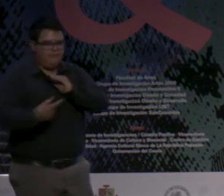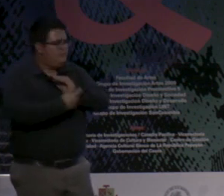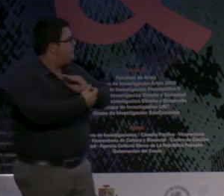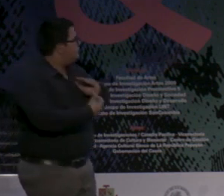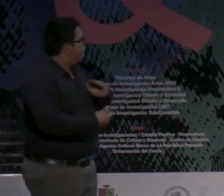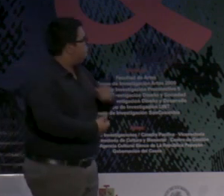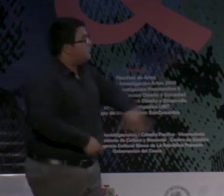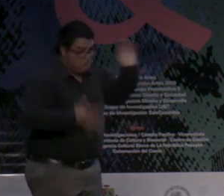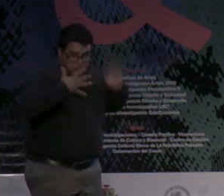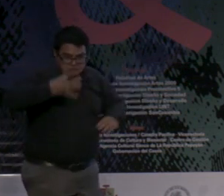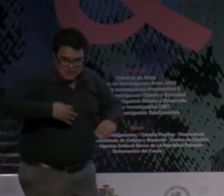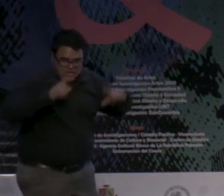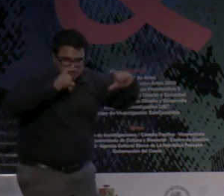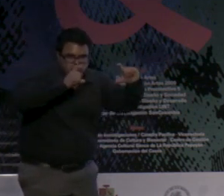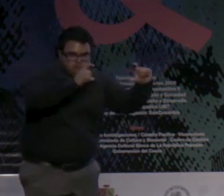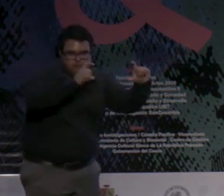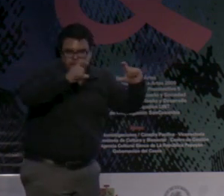Ahí estamos grabando, fresco.